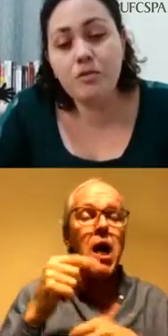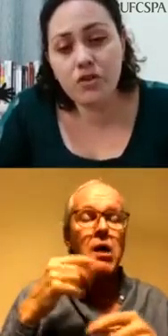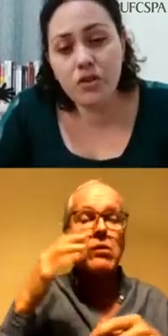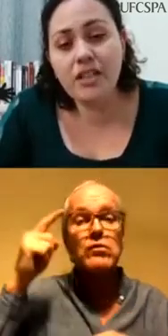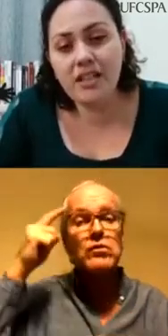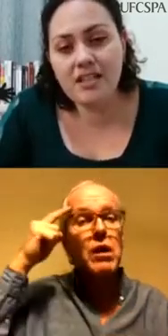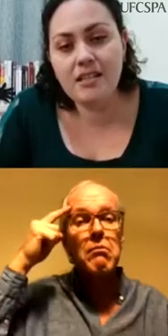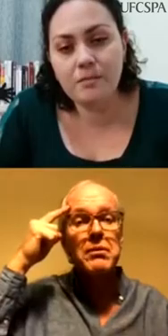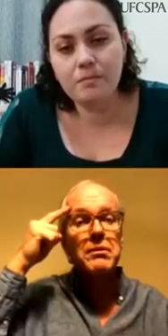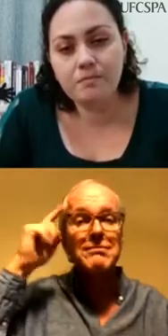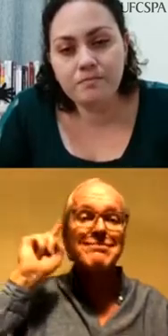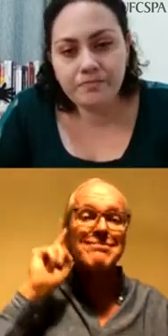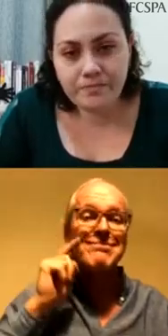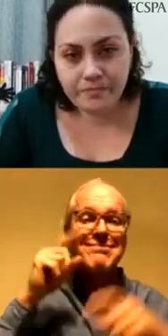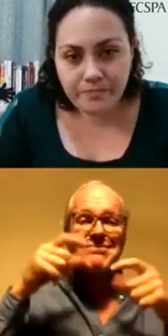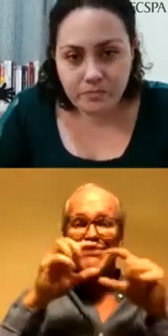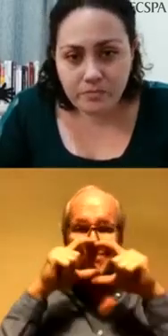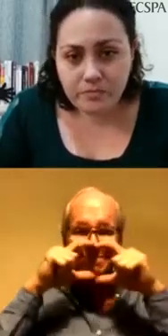desses profissionais, né.